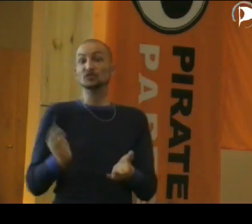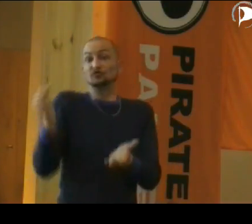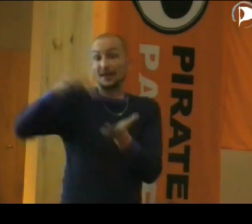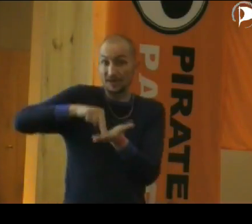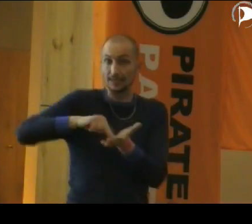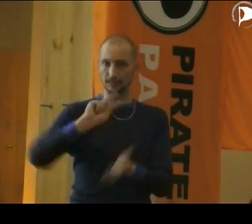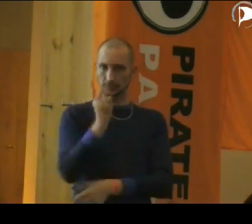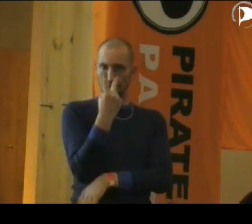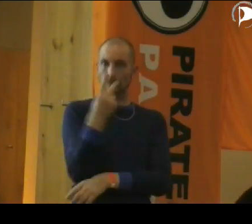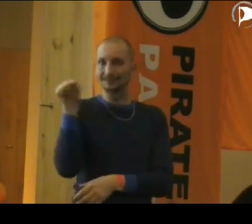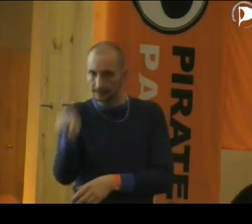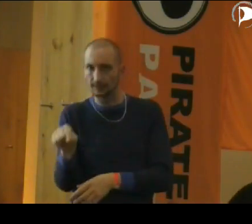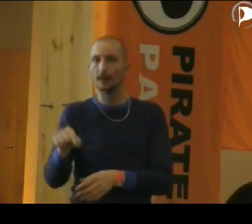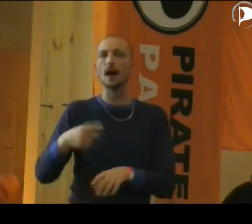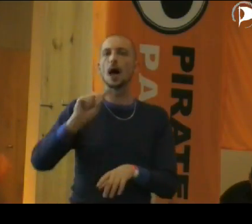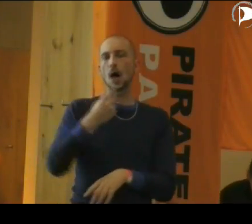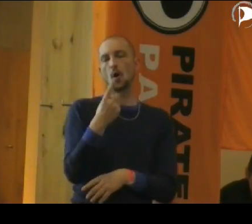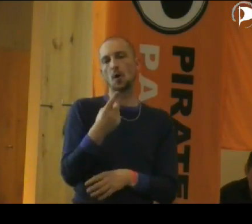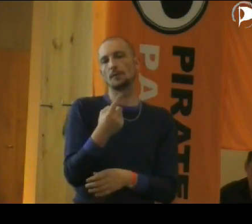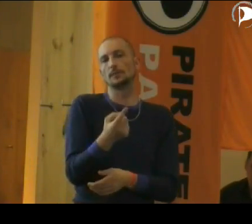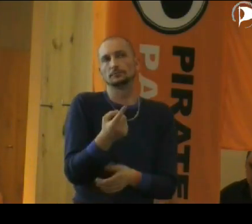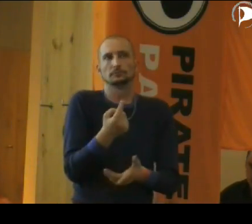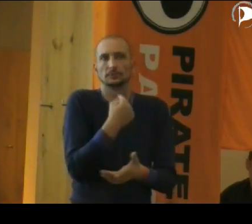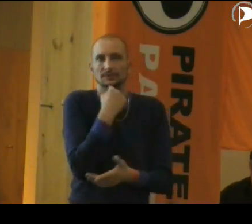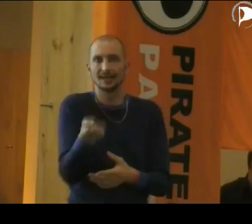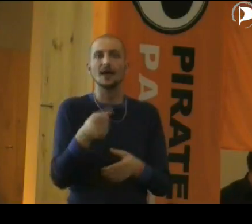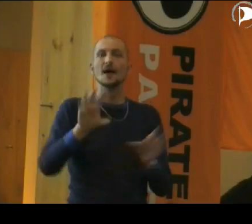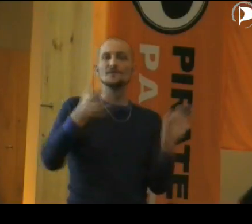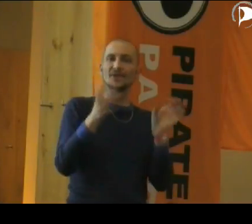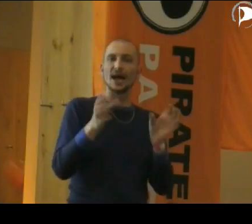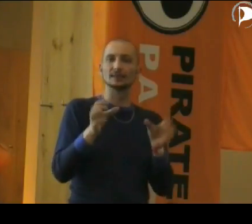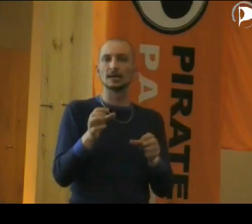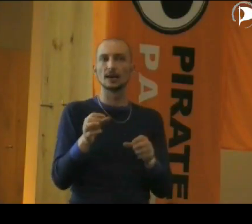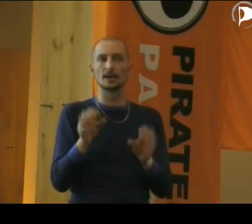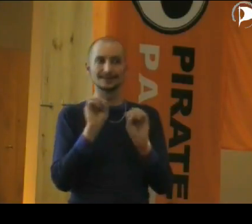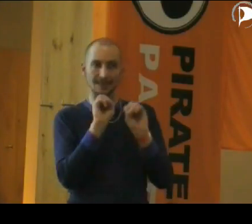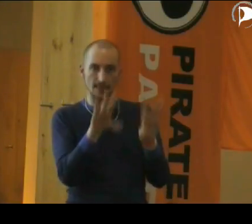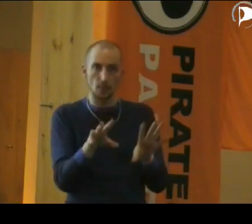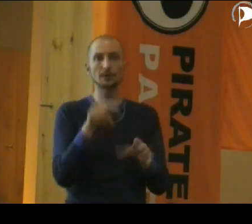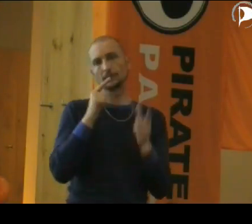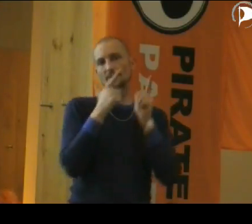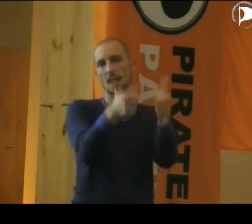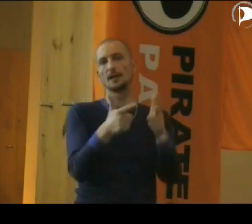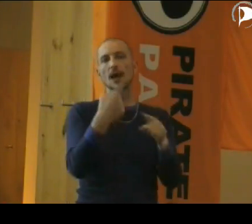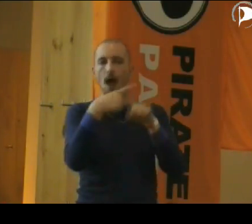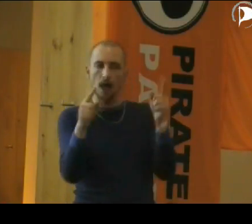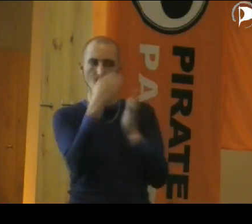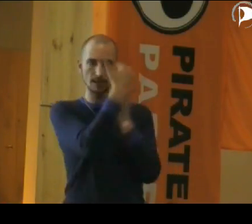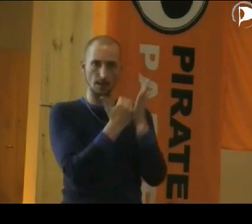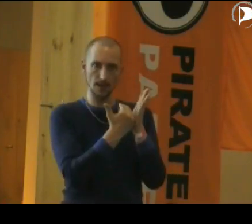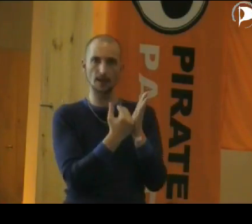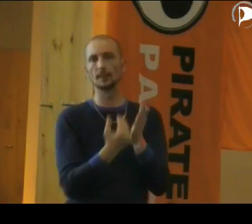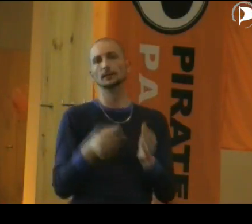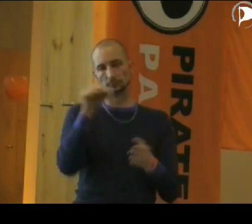auf statements abzugeben und damals dazu fernsehen und wie auch bisher geschehen zu fahren oder andere termine wahrzunehmen